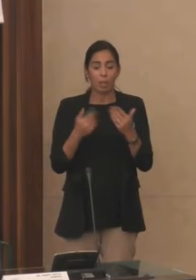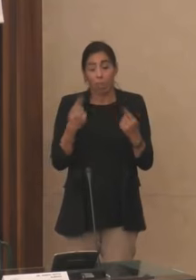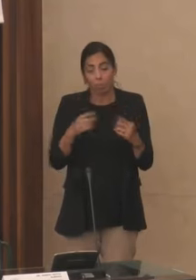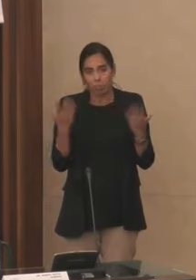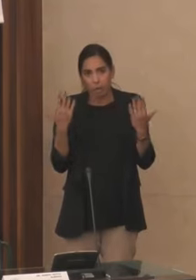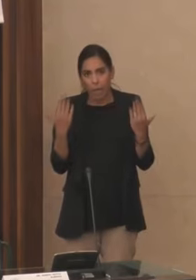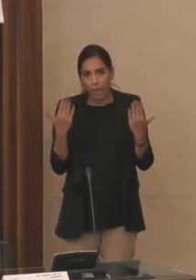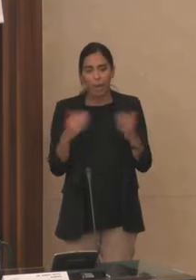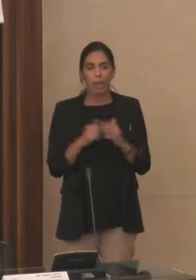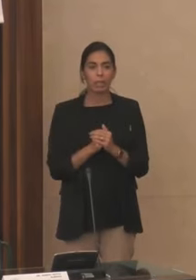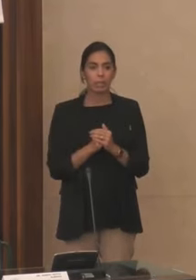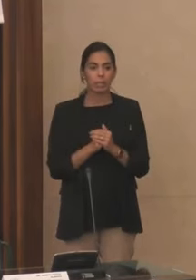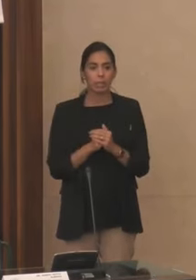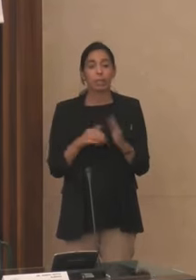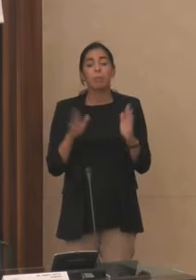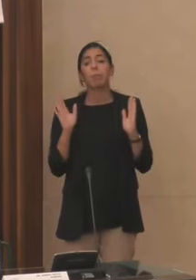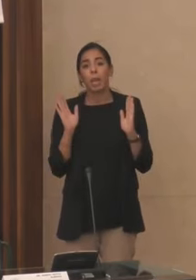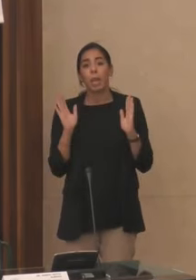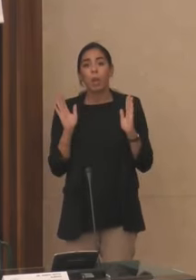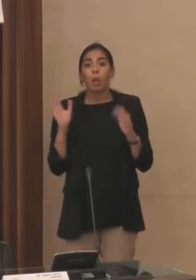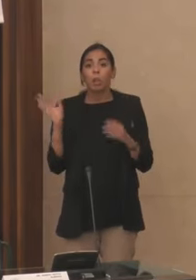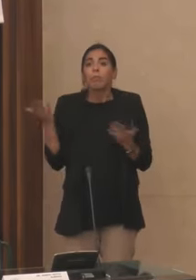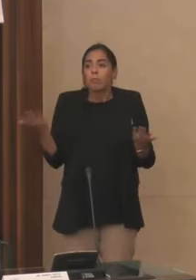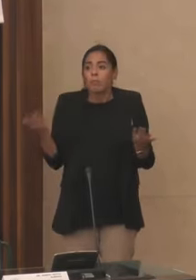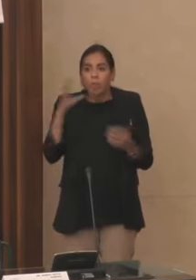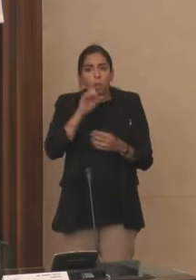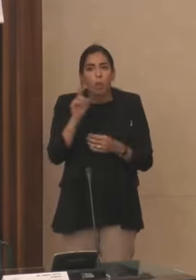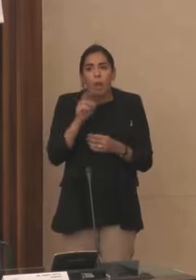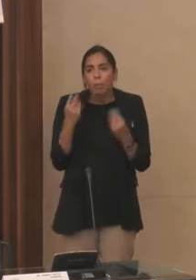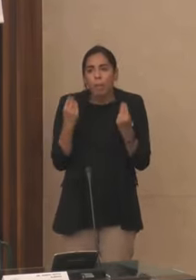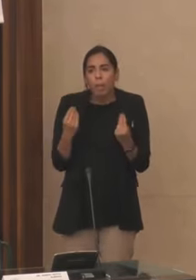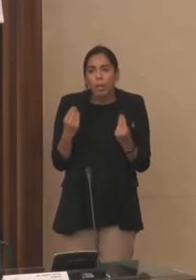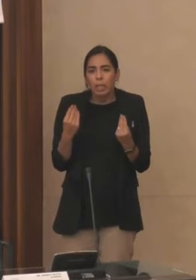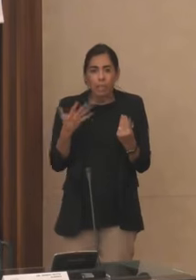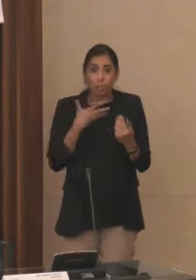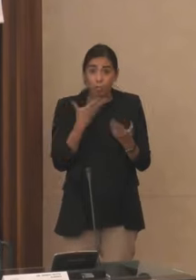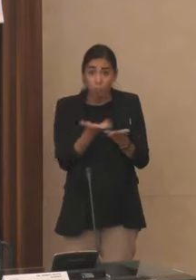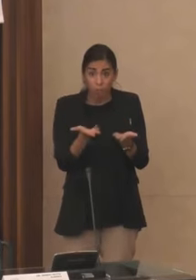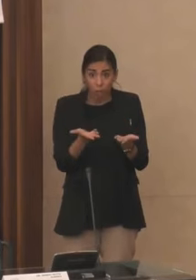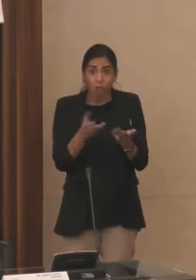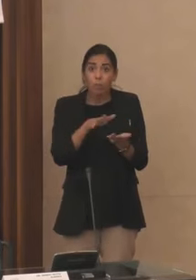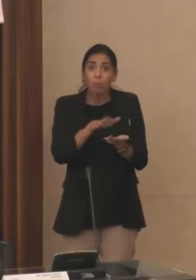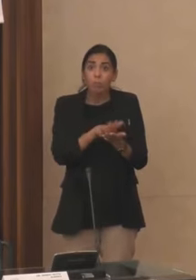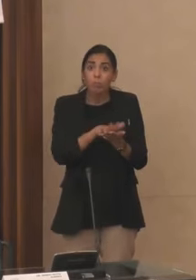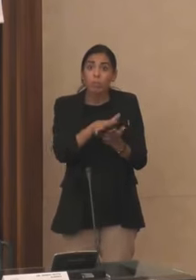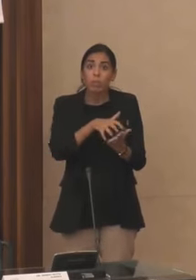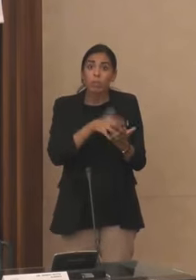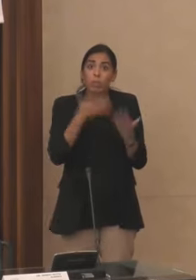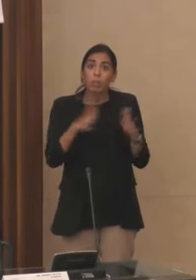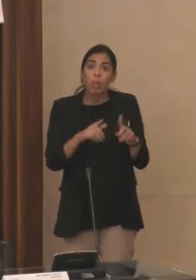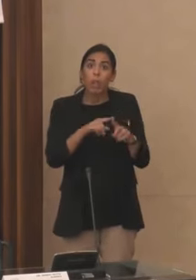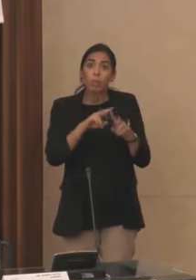augurio, però in tanti casi non capiamo perché, essendoci anche degli studi che sono stati pubblicati su